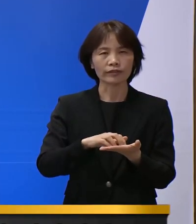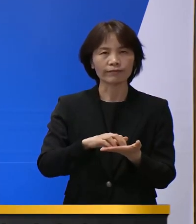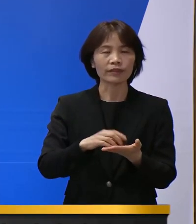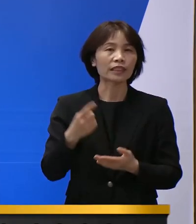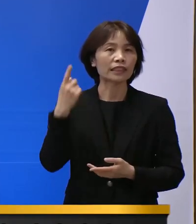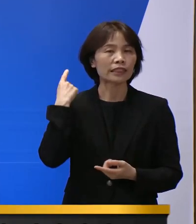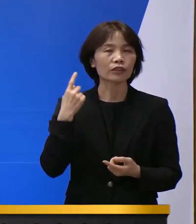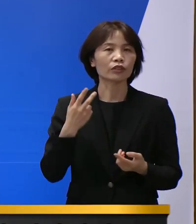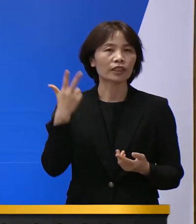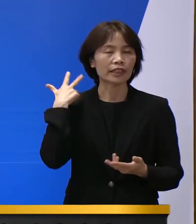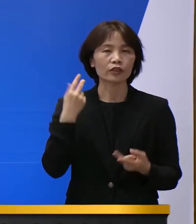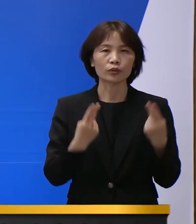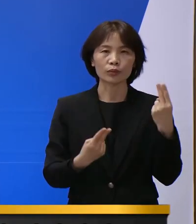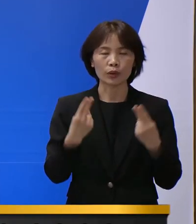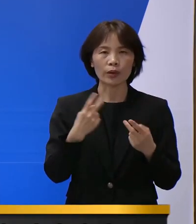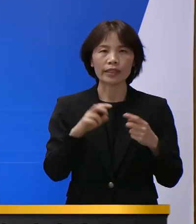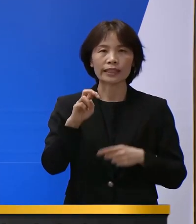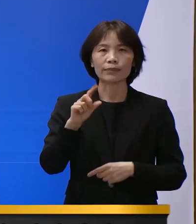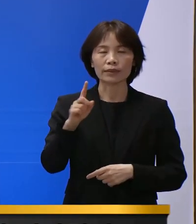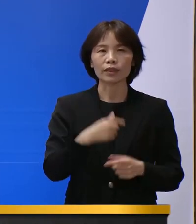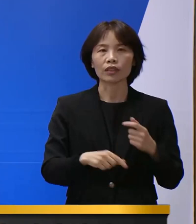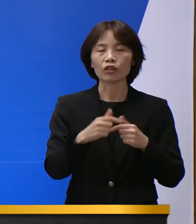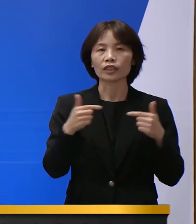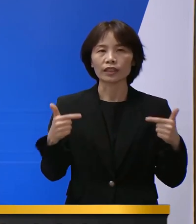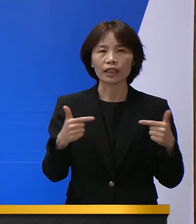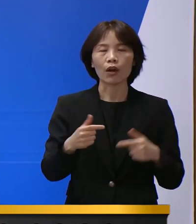오전 0시 대비 21명 증가한